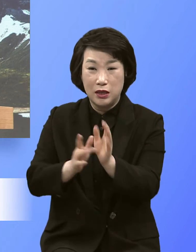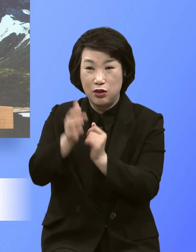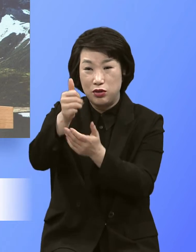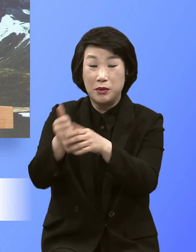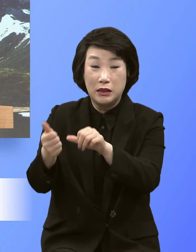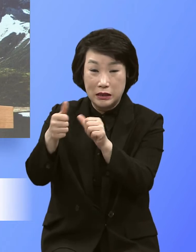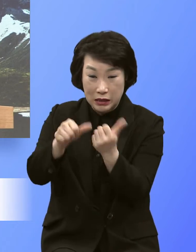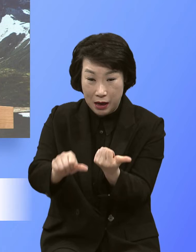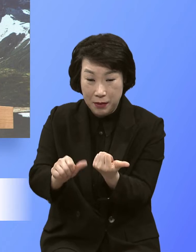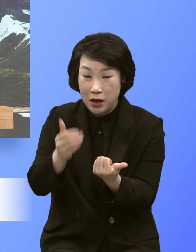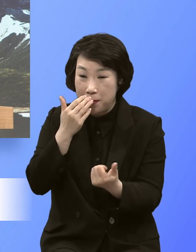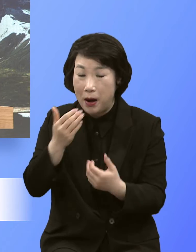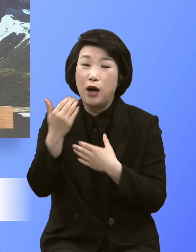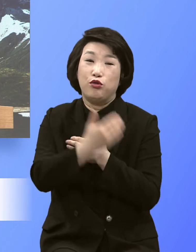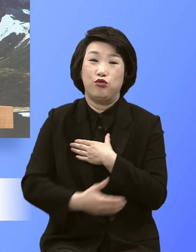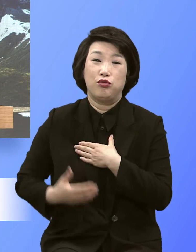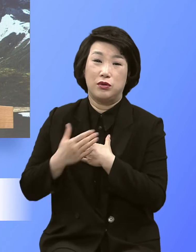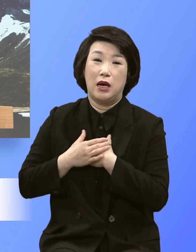사망할 수 있는